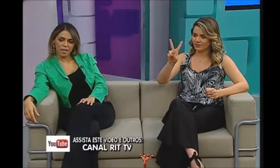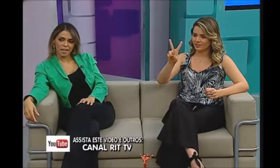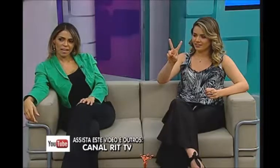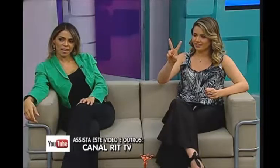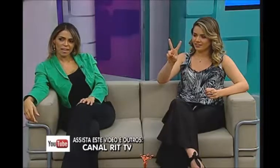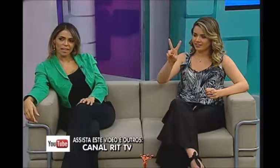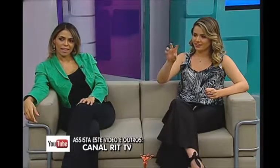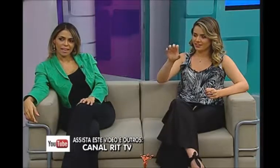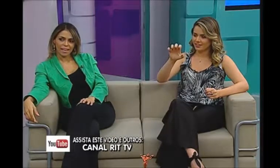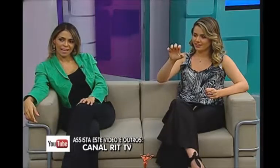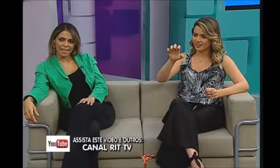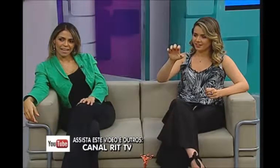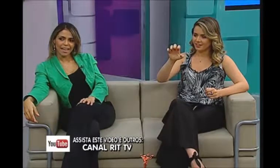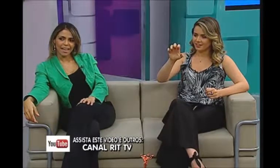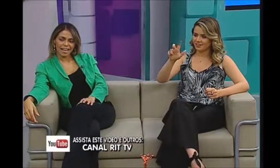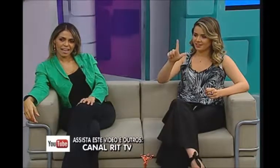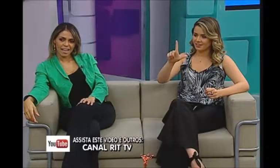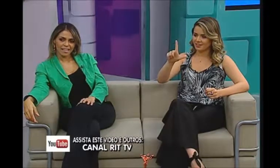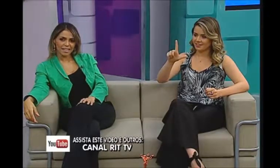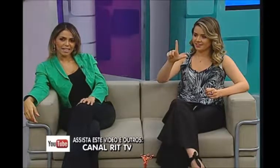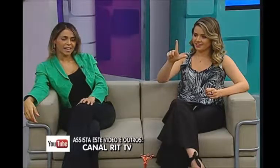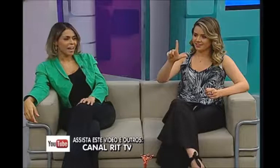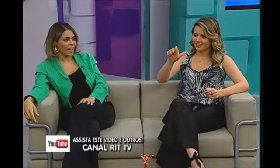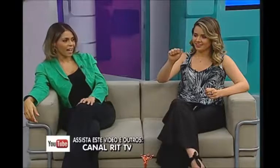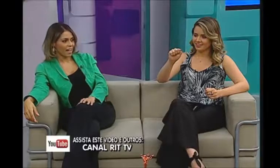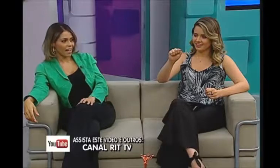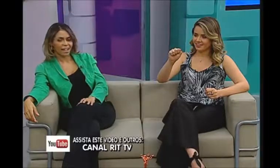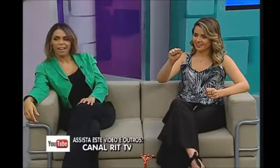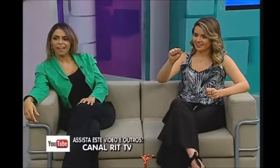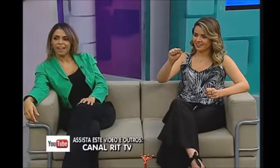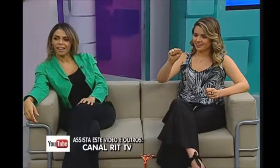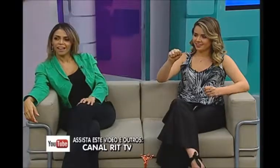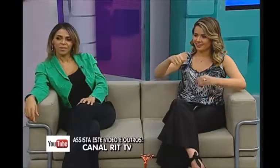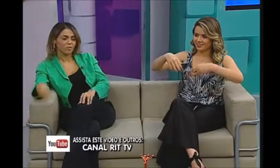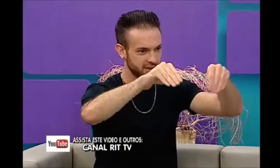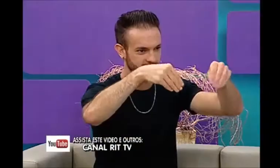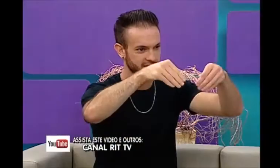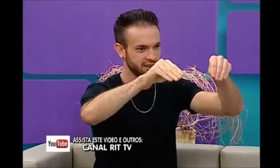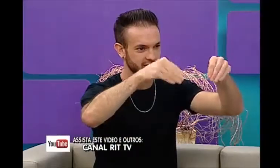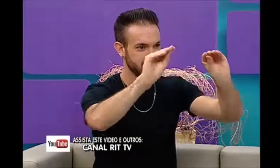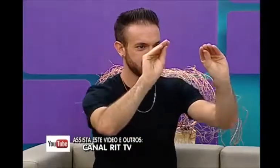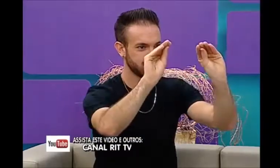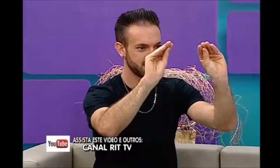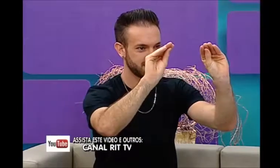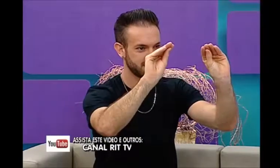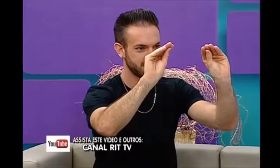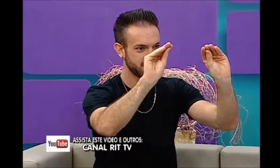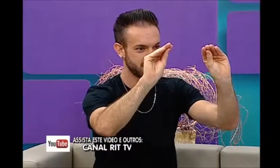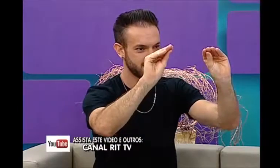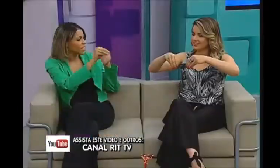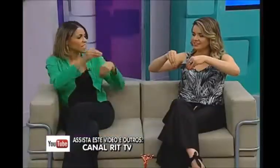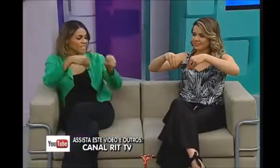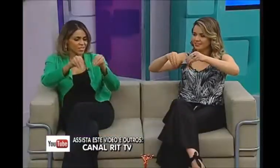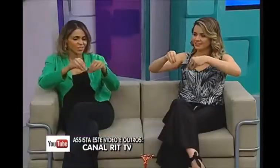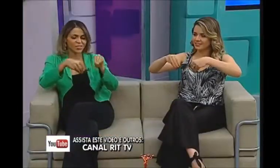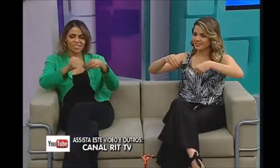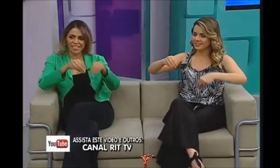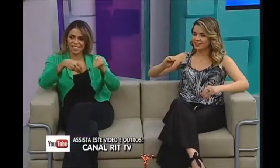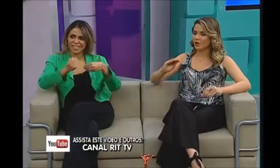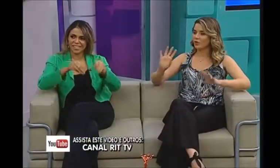V, E, L, A. Novela. Ah, Fecha a completa. mãozinha. Isso. Ó, eu